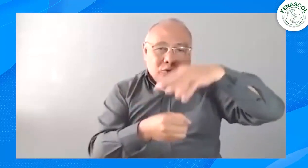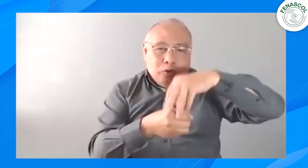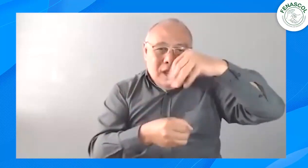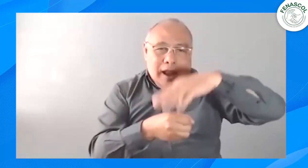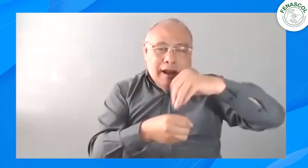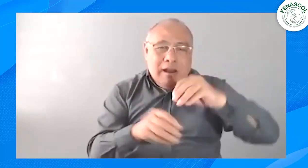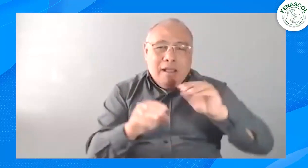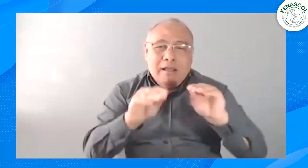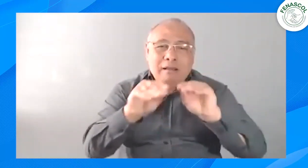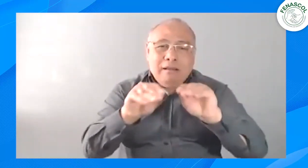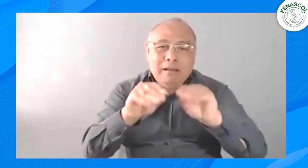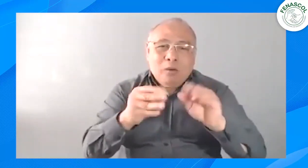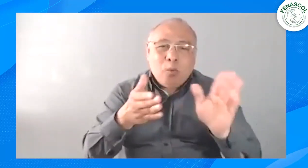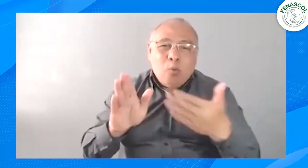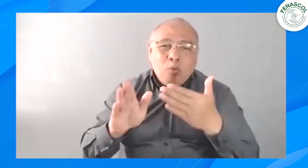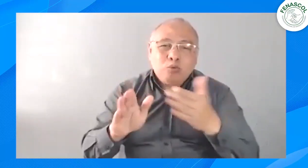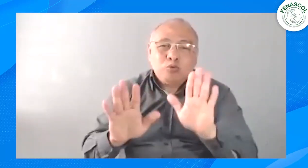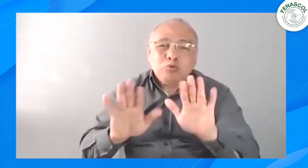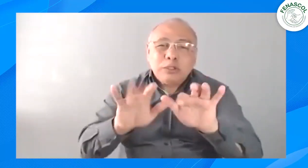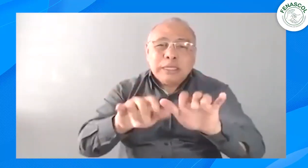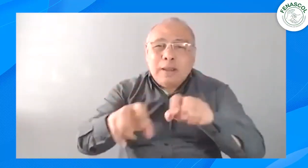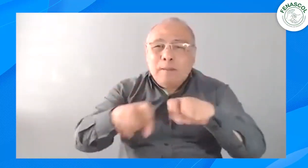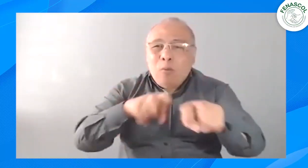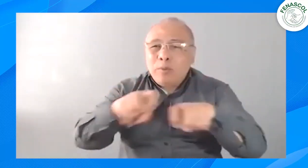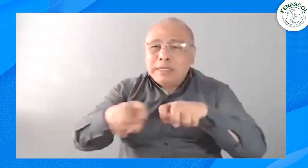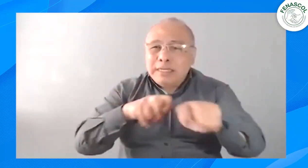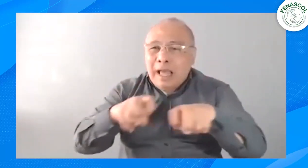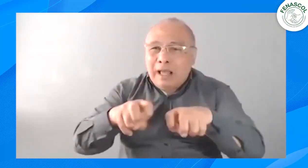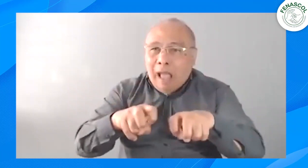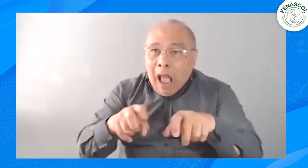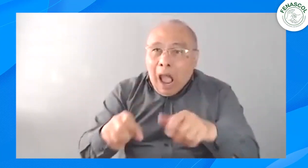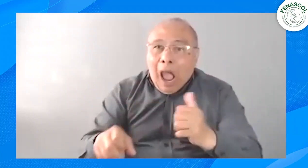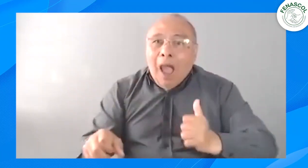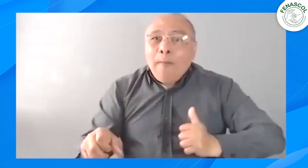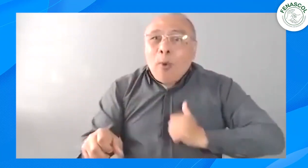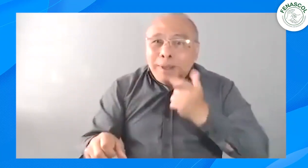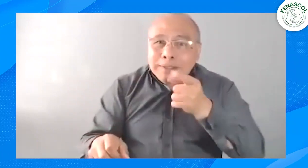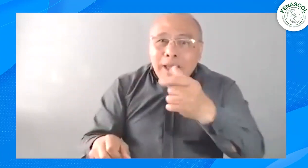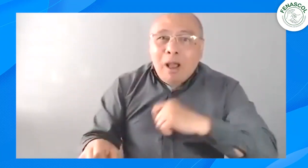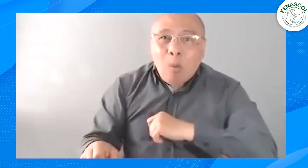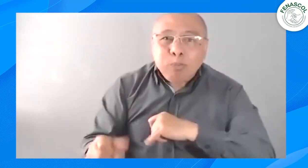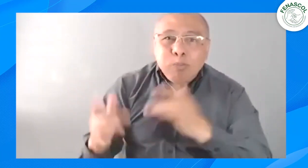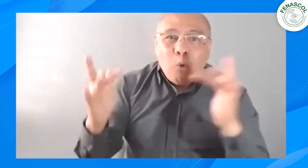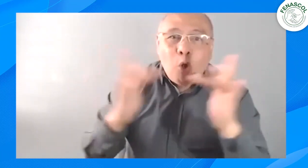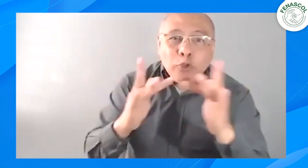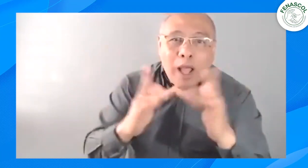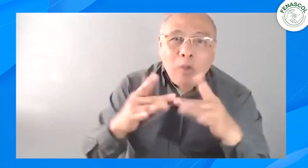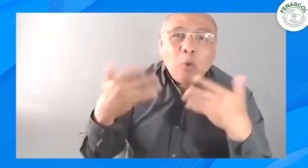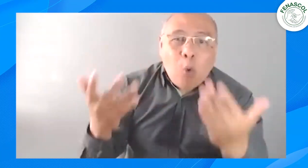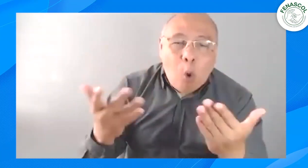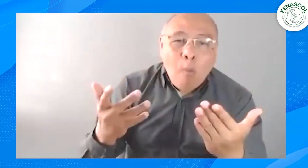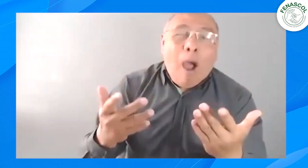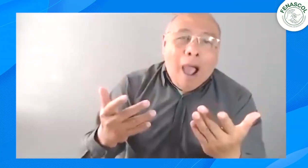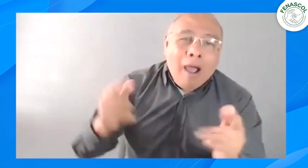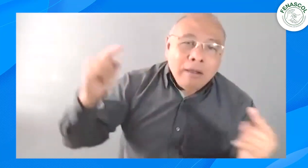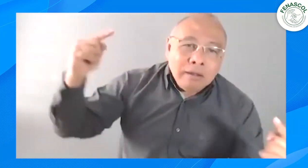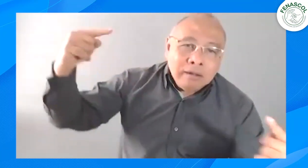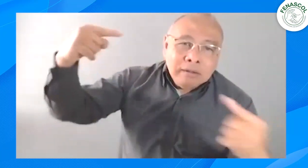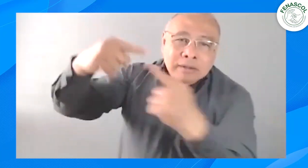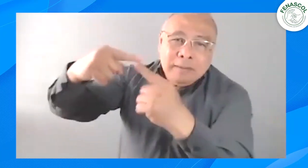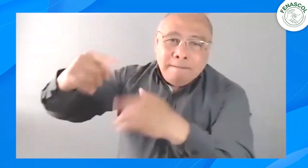manizales la asociación de sordos de caldas hizo esta incidencia con la secretaría de movilidad